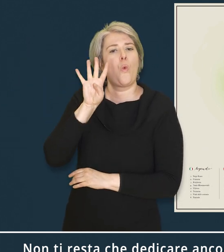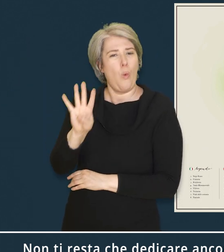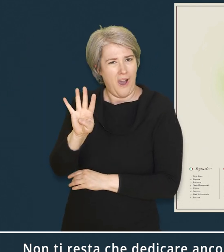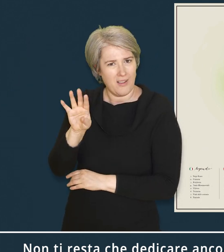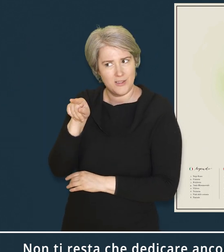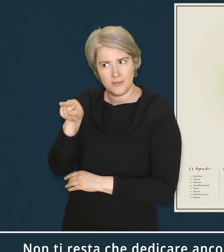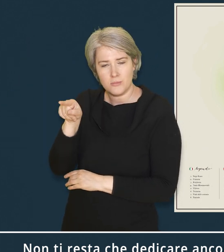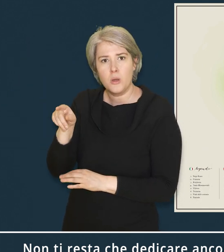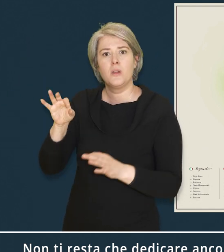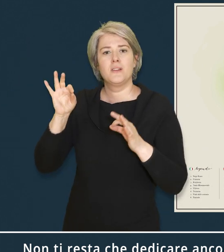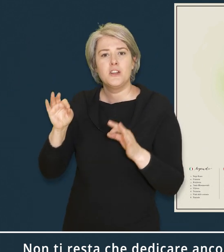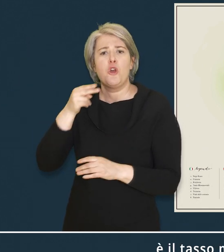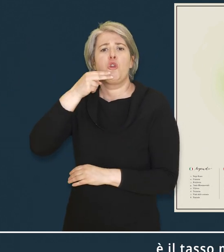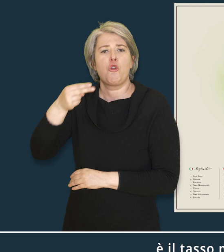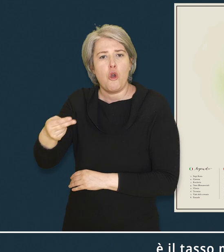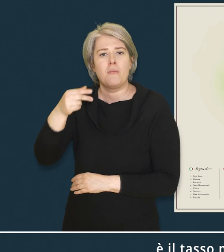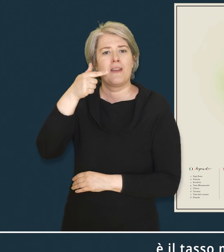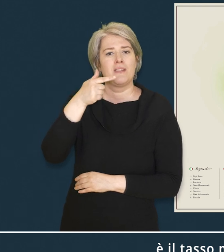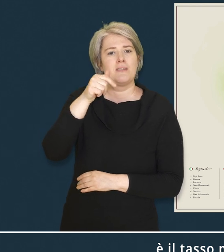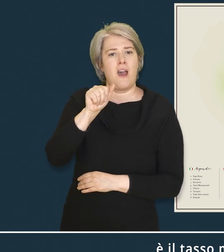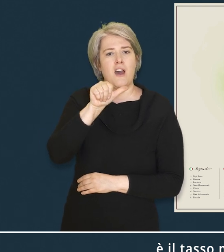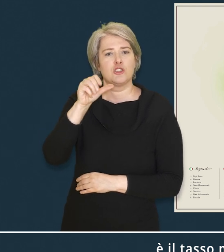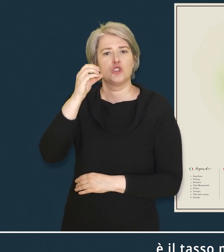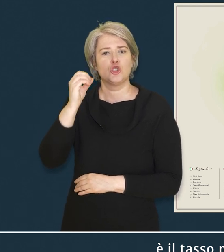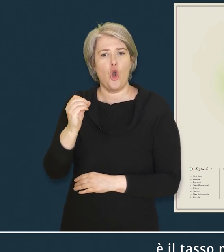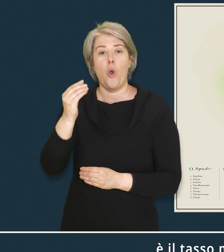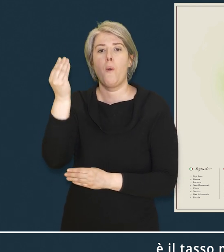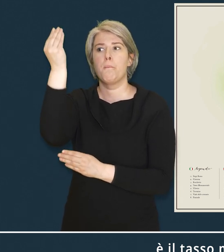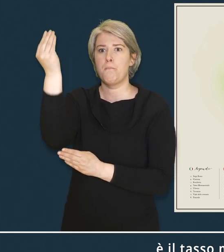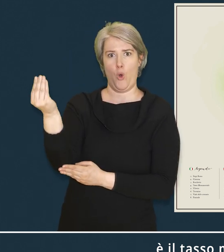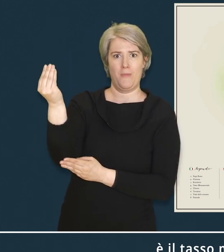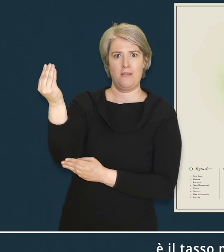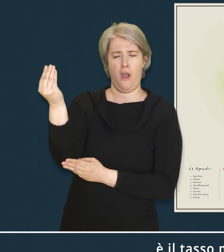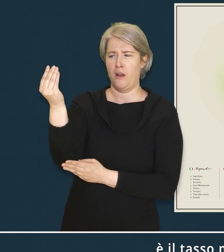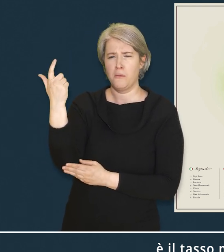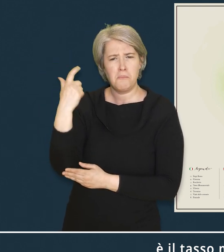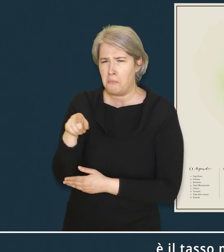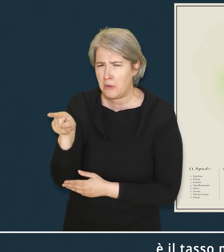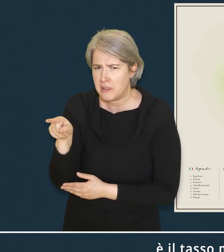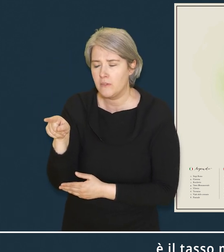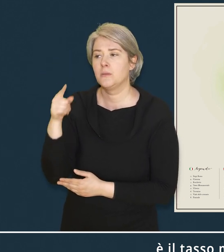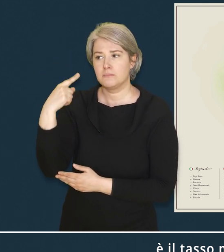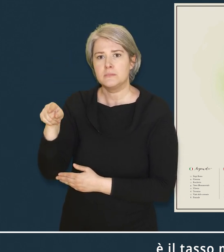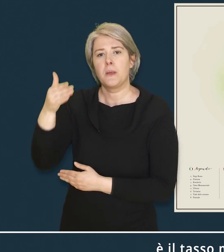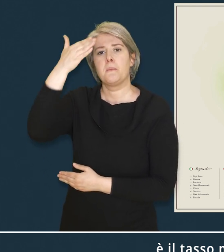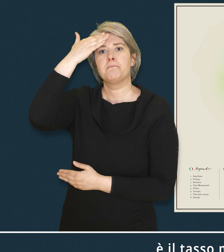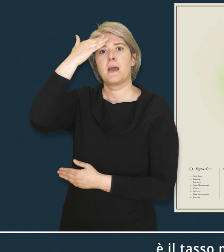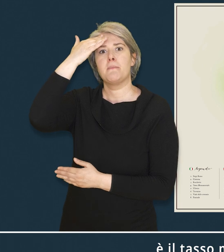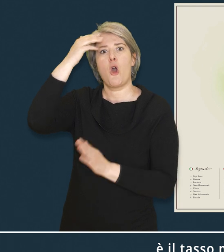numero 4. È il tasso monumentale, la nostra memoria storica.